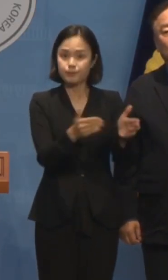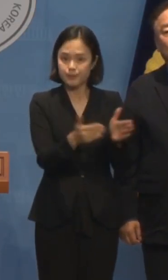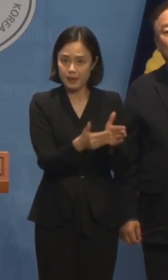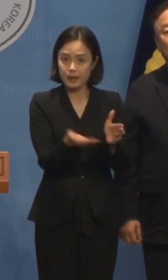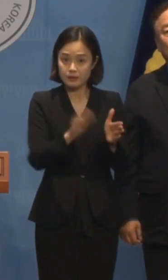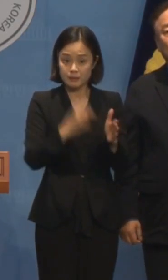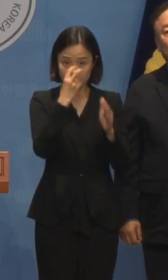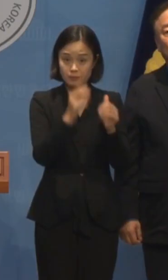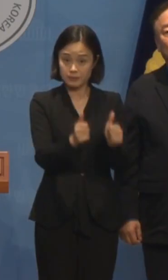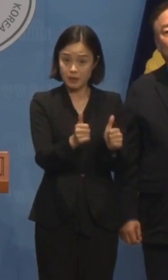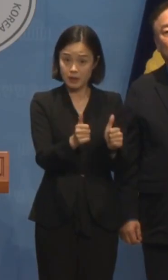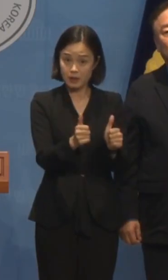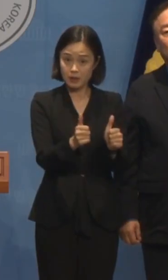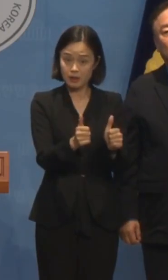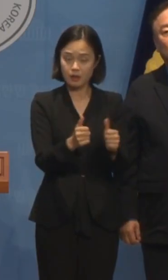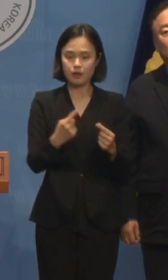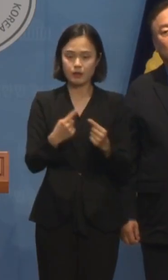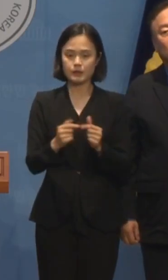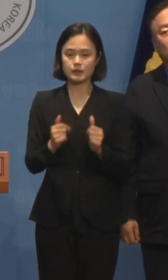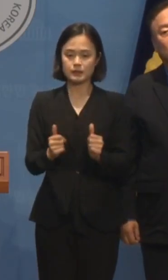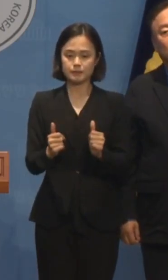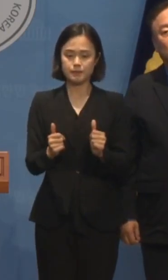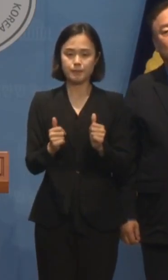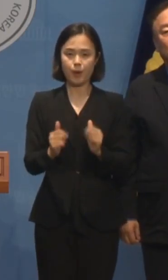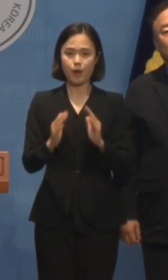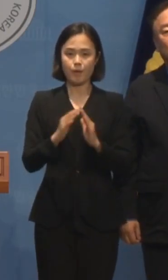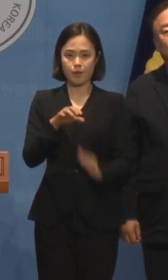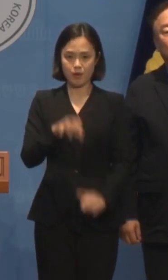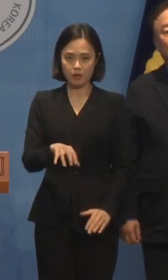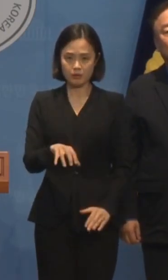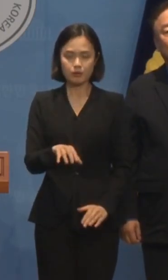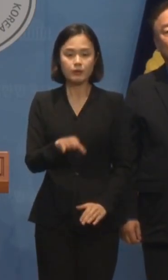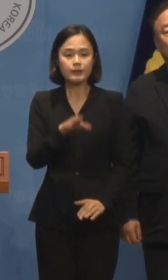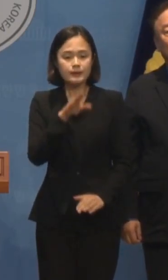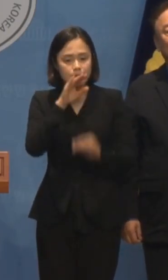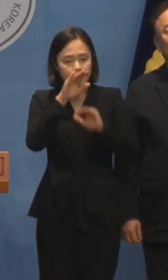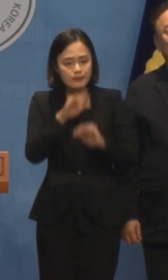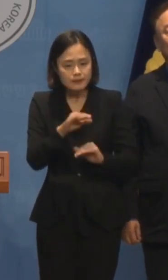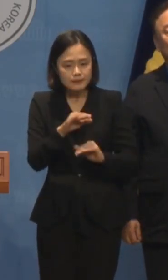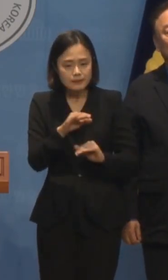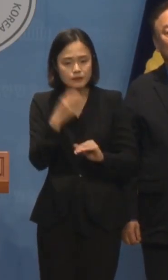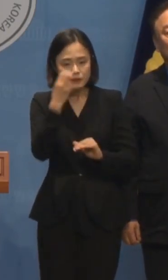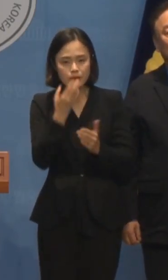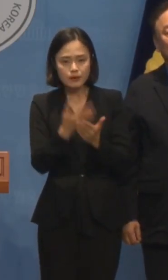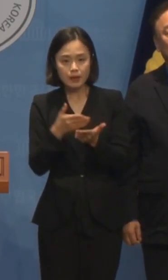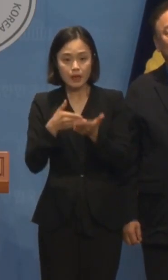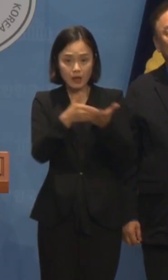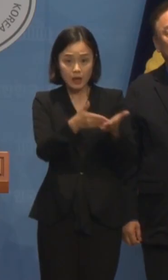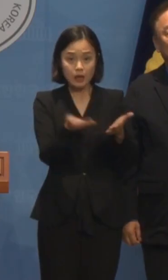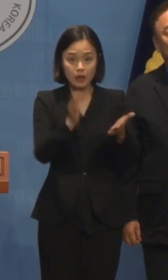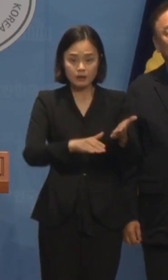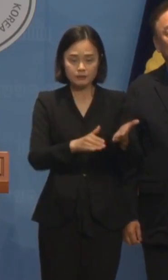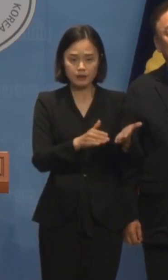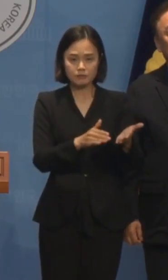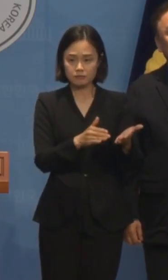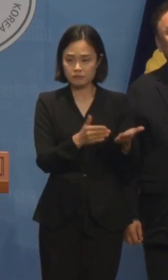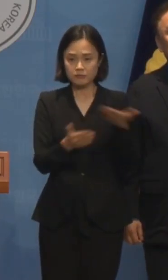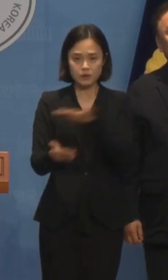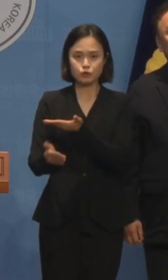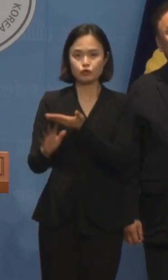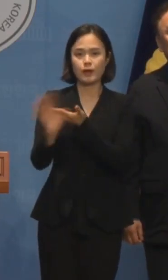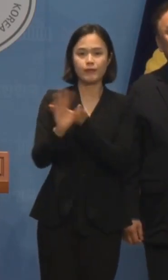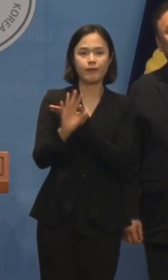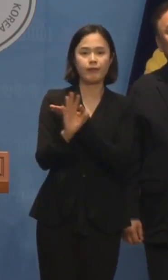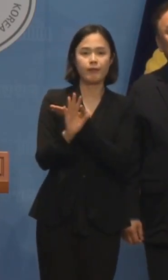법원에 사실조회 요청이 있었음에도 불구하고 이걸 제출하지 않았고 2심